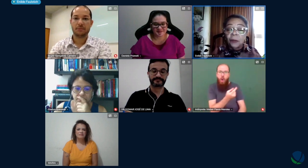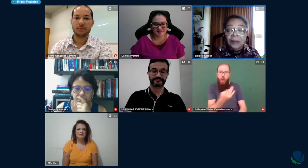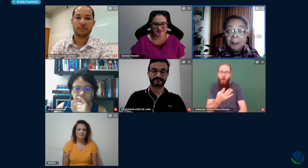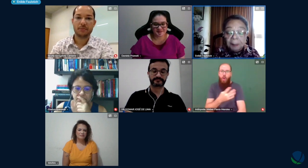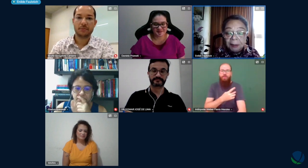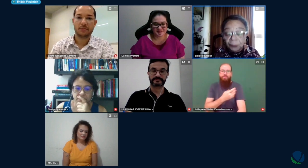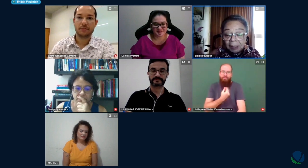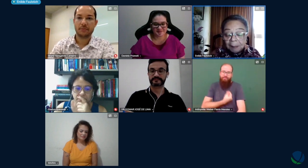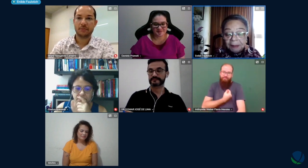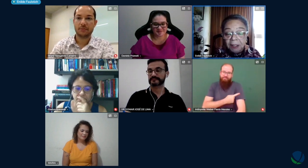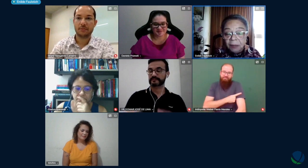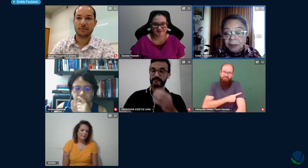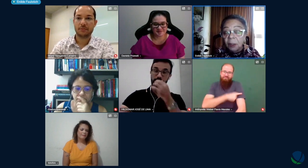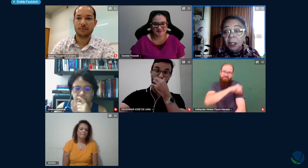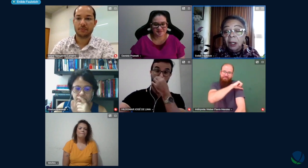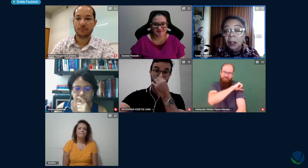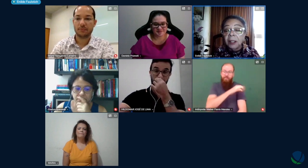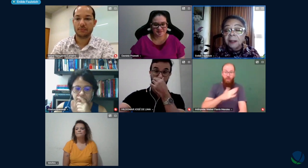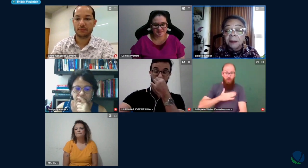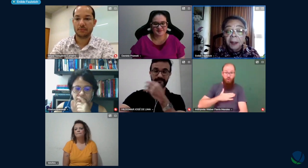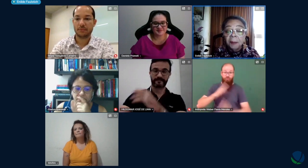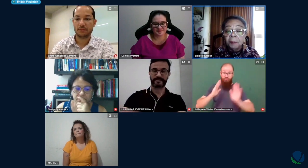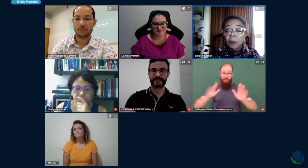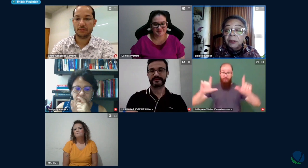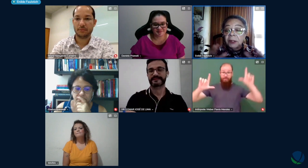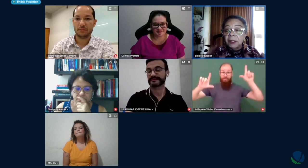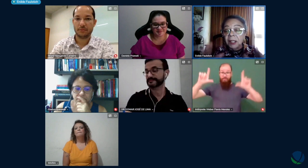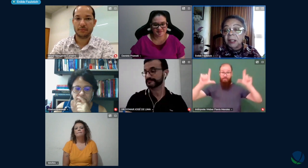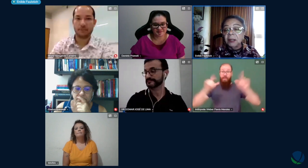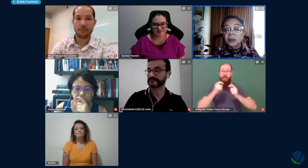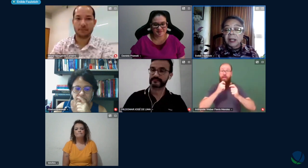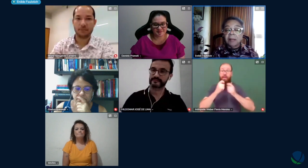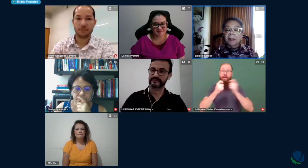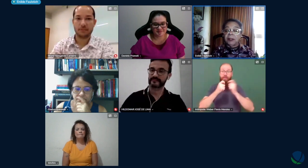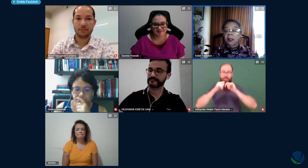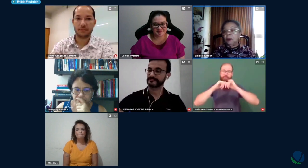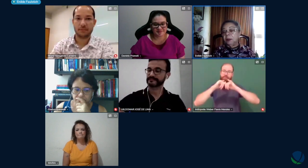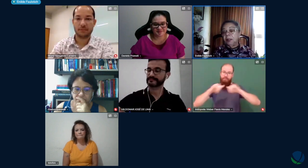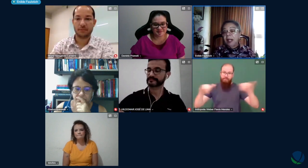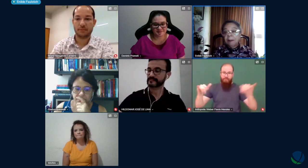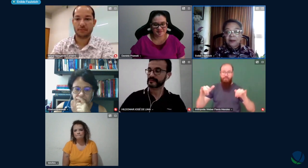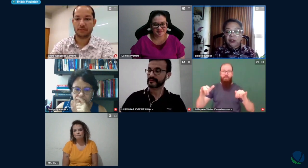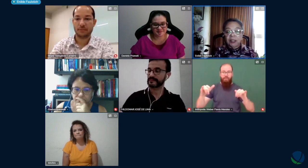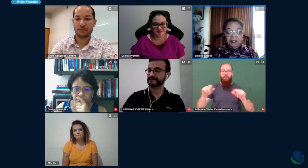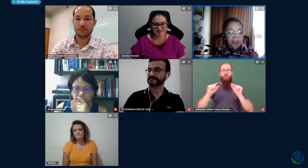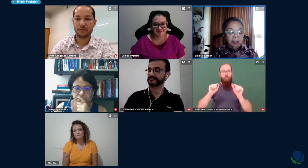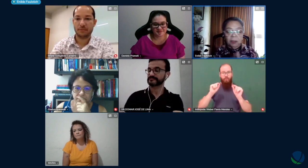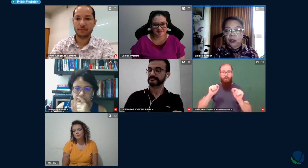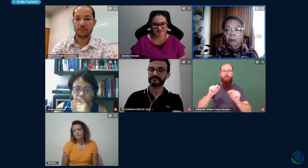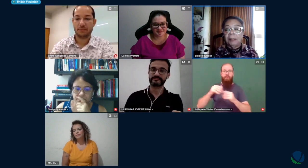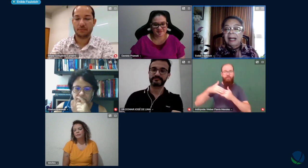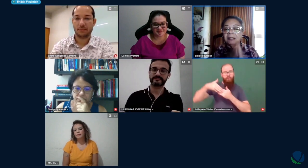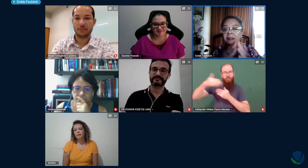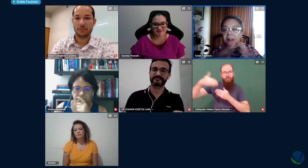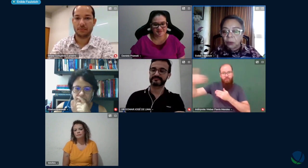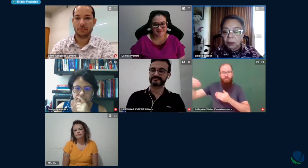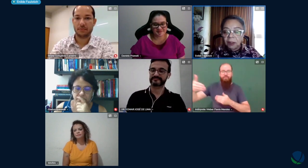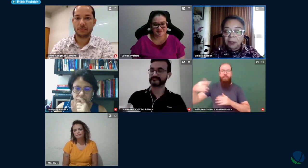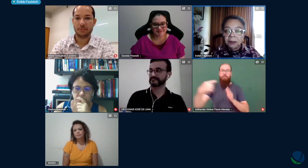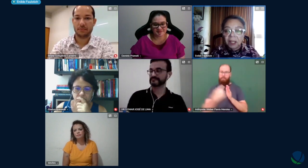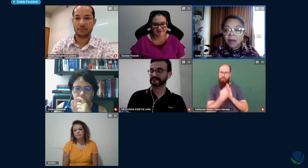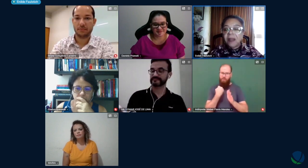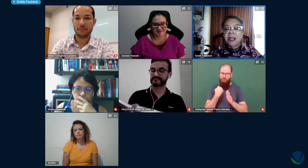Isso, eu falei para a televisão, olha, põe 30 anos aí para a gente ter uma... Professora, a senhora não acha que o